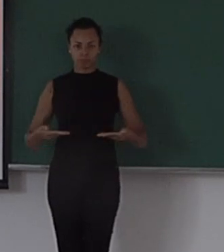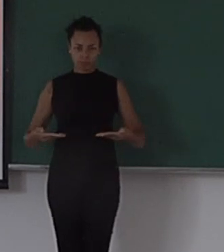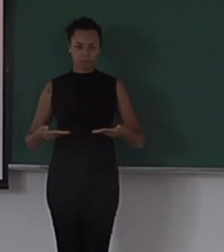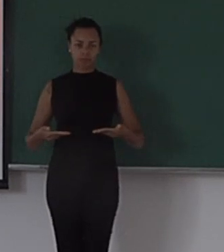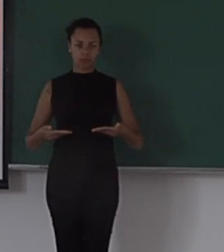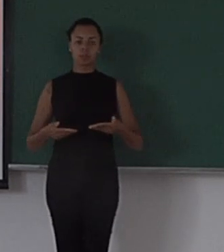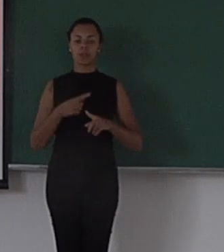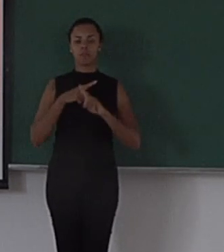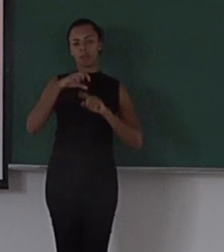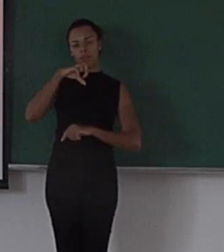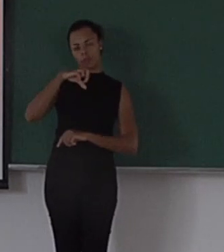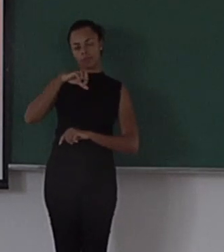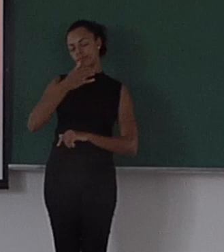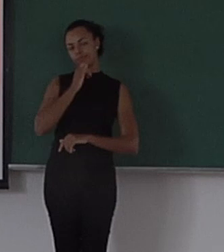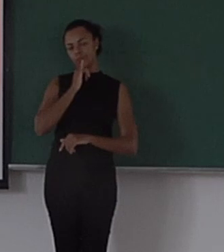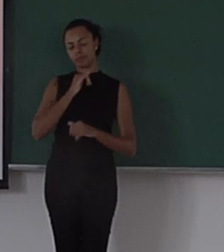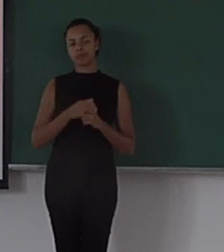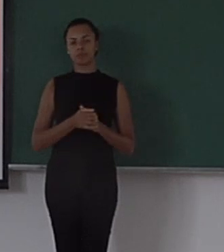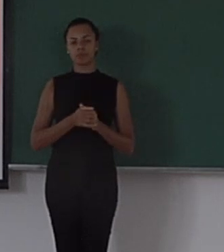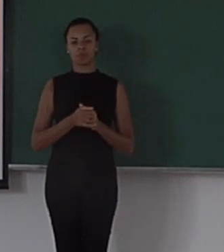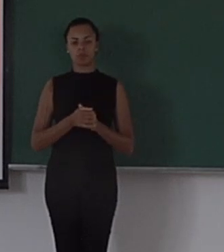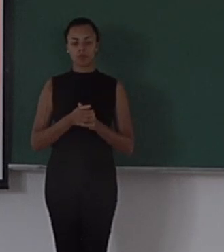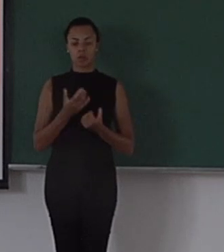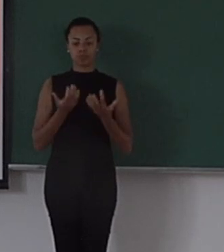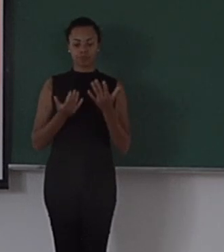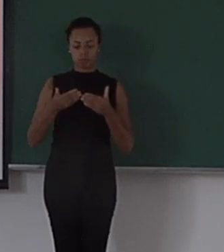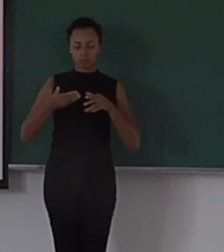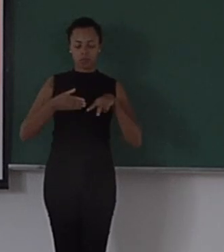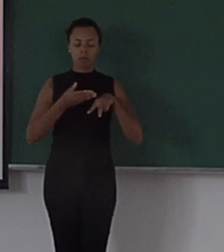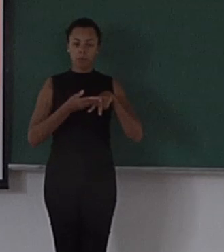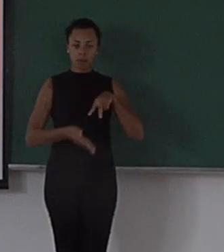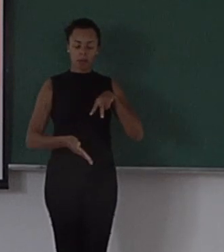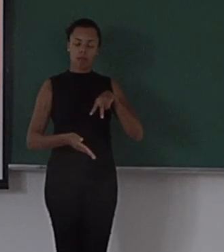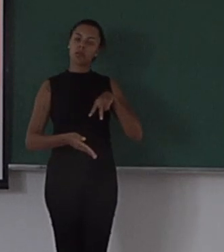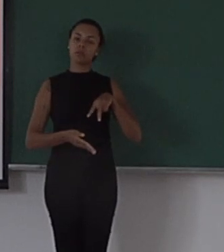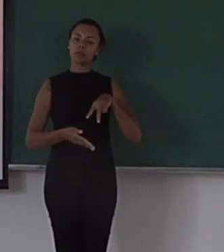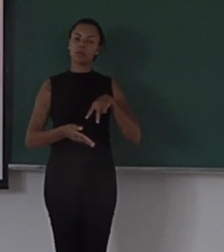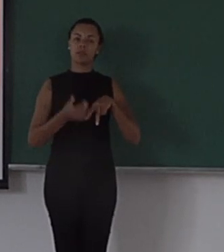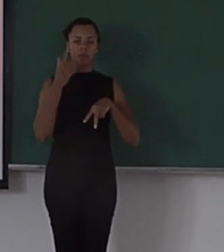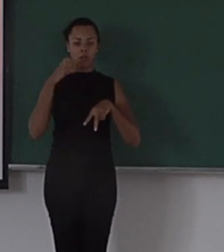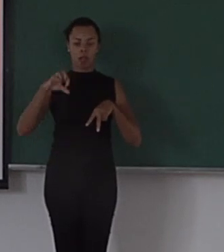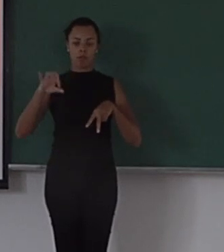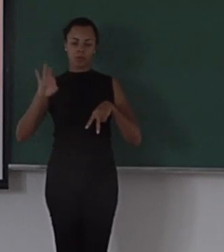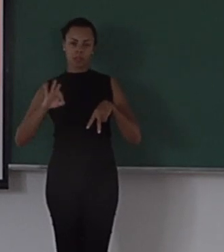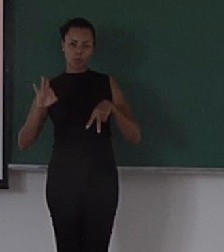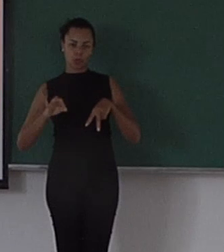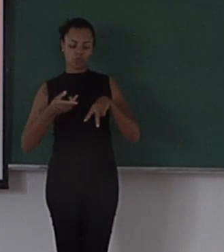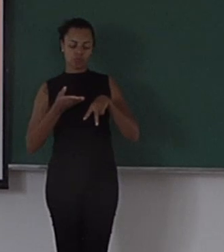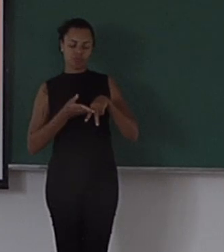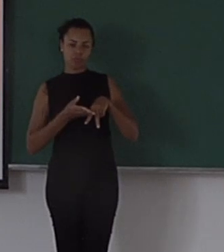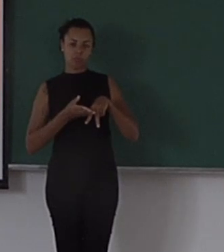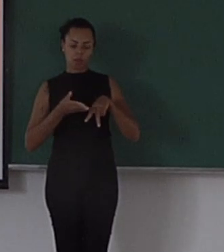em múltiplos de 9. Então, por exemplo, se ele queimou os membros inferiores, a gente divide assim, ó, 9% a coxa, 9%